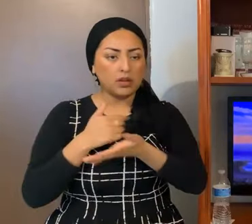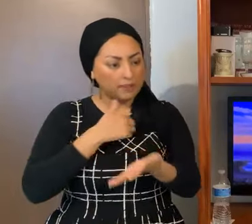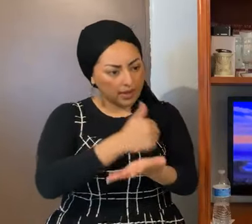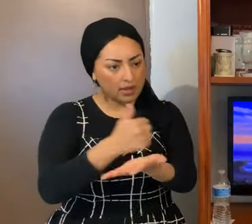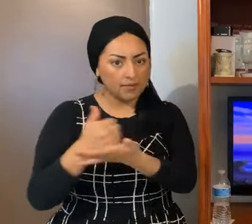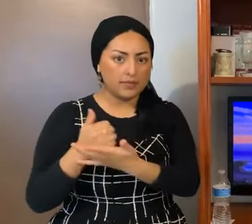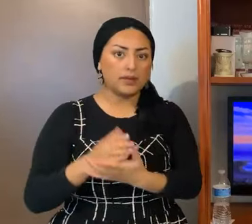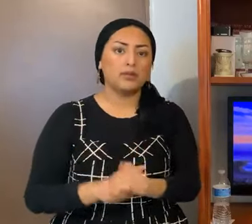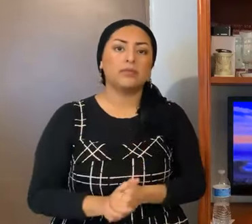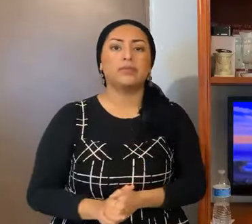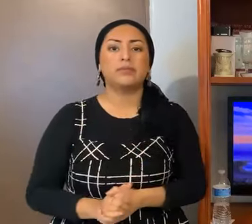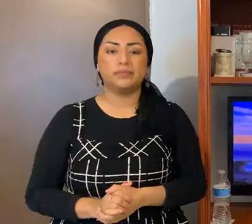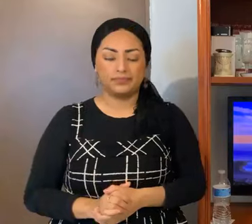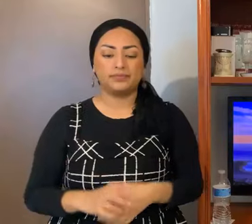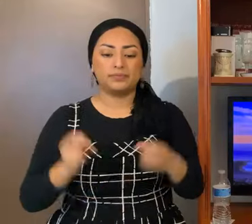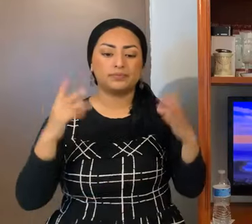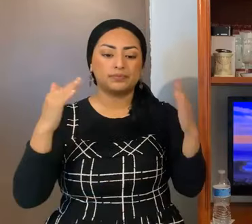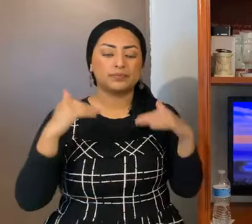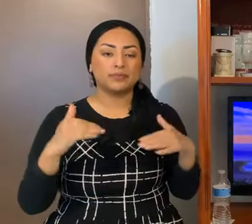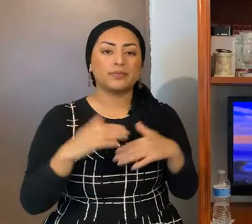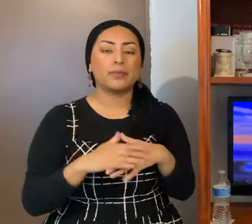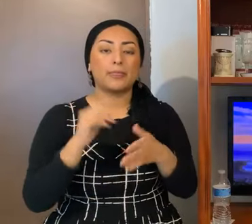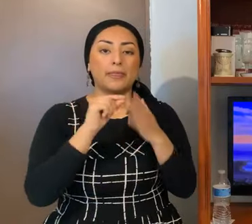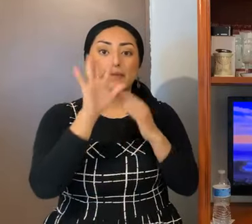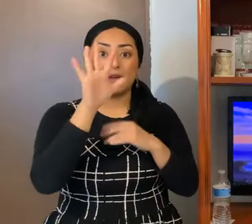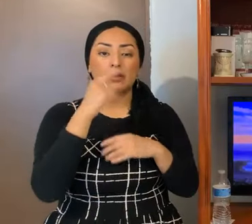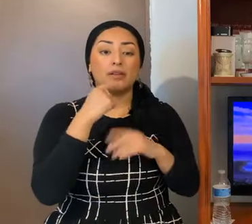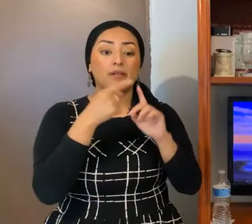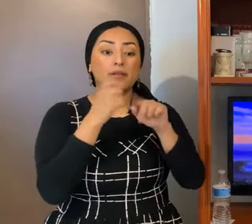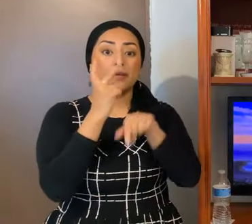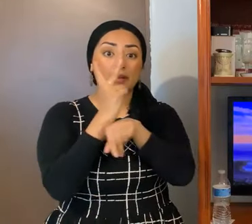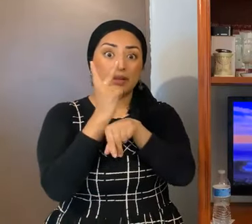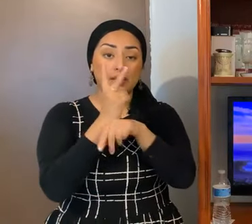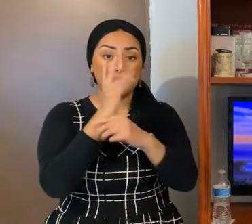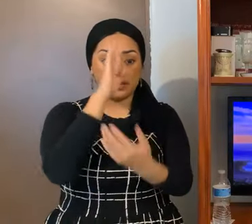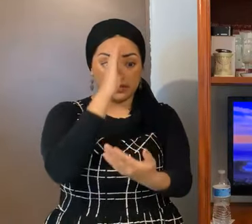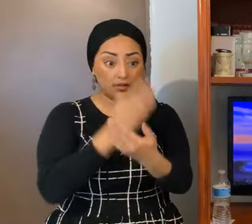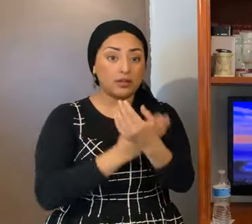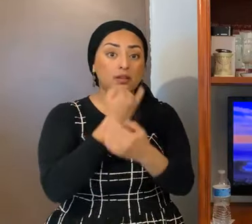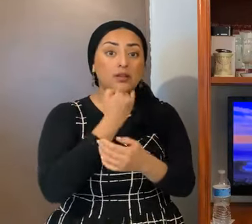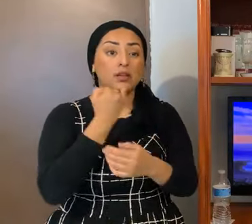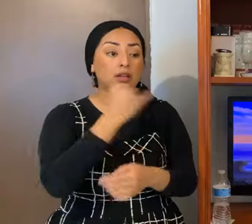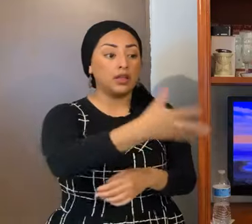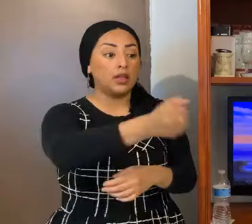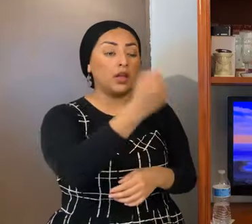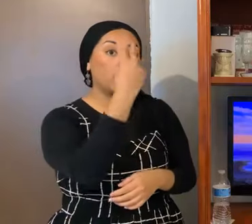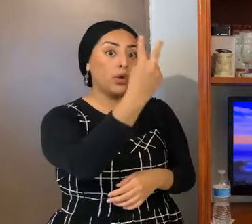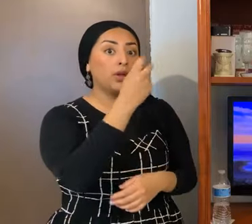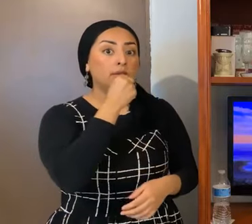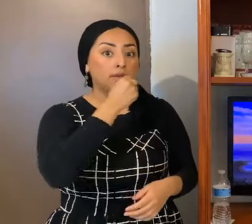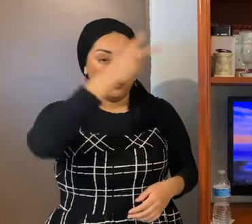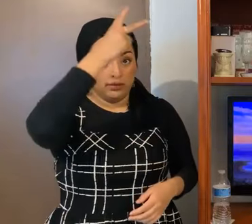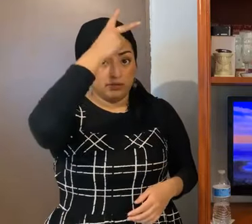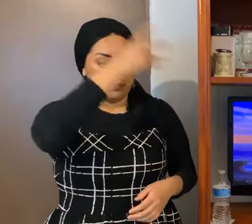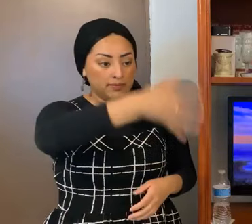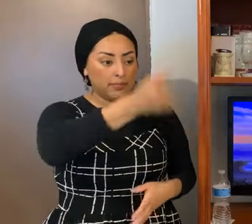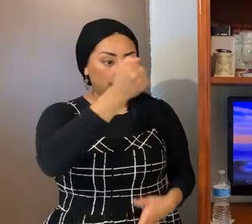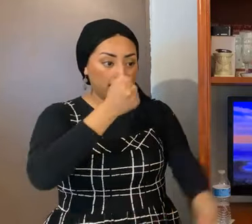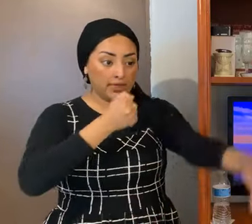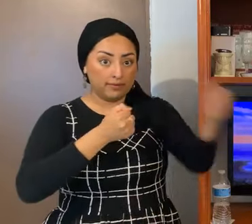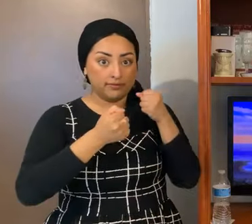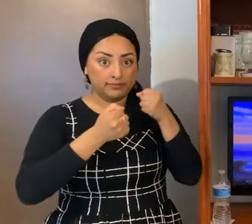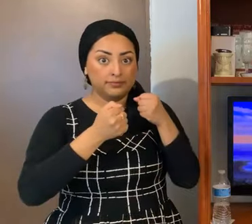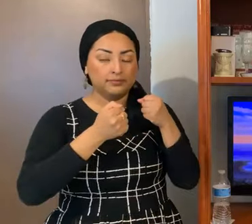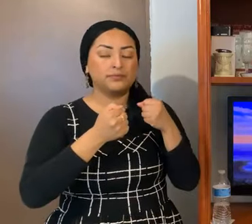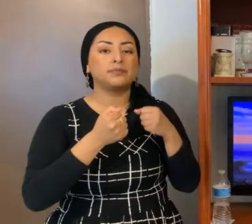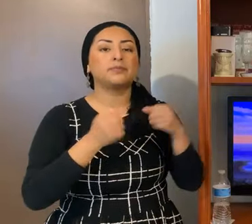para servir. Ahora dice, en el verso 5, y de la Keilah de los hijos de Israel tomarás 2 machos cabríos para expiación y un carnero. Y entonces